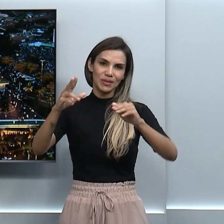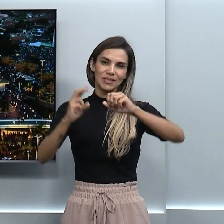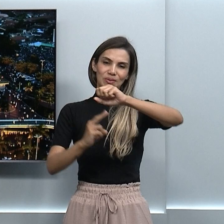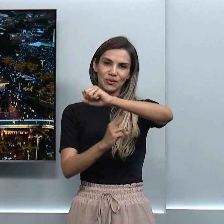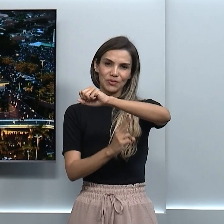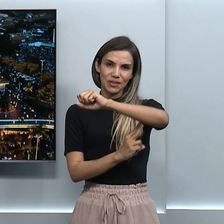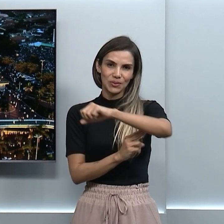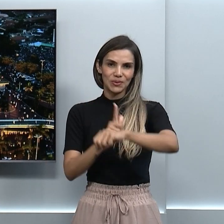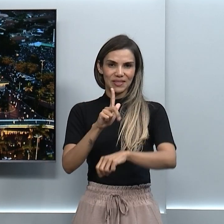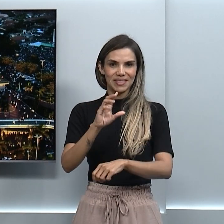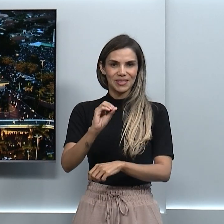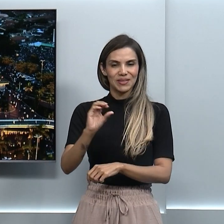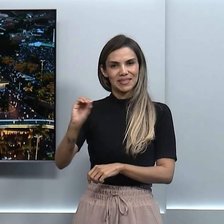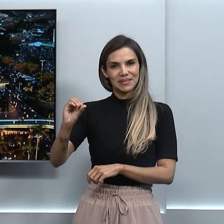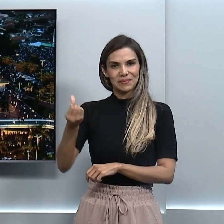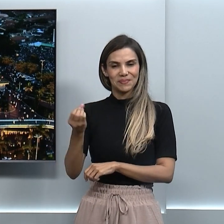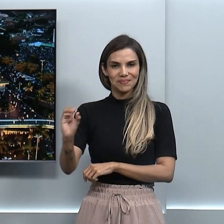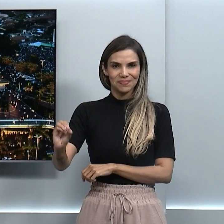GO 060.